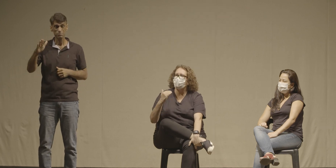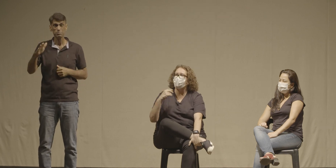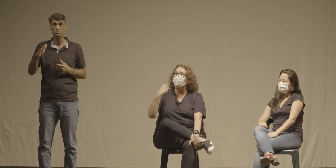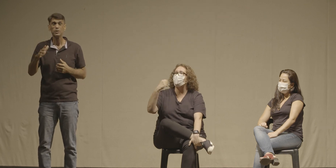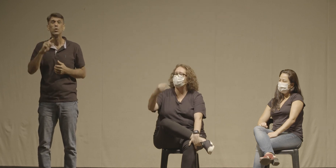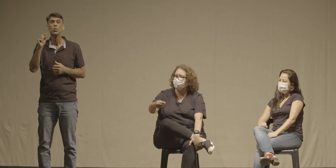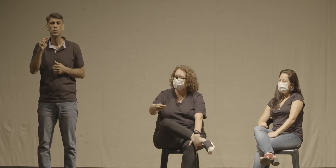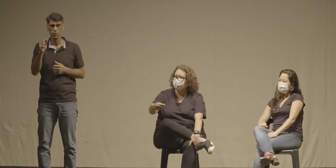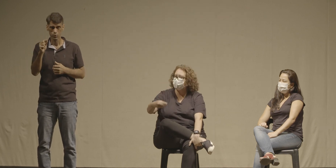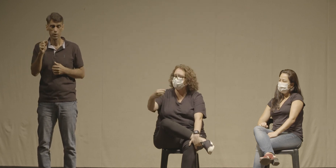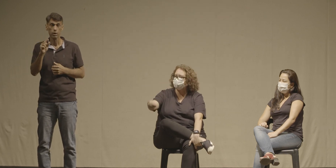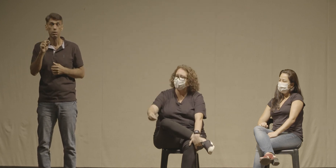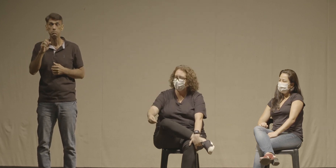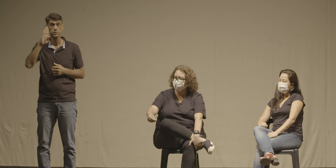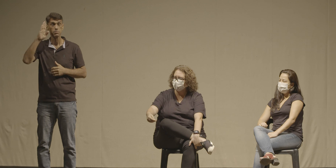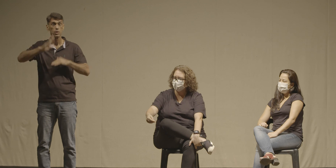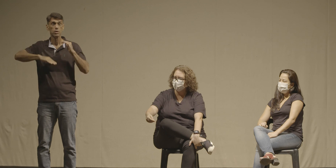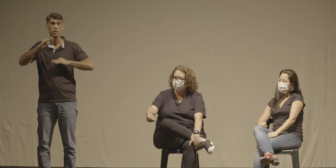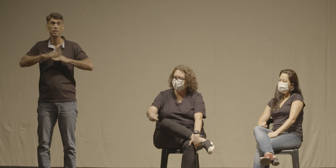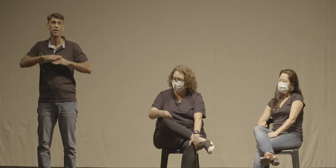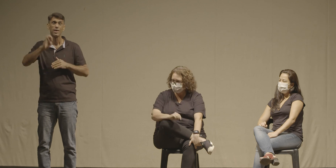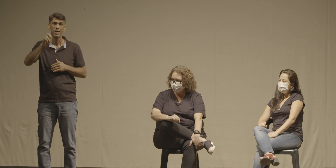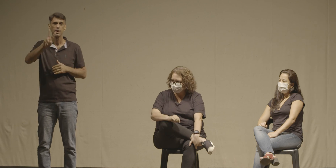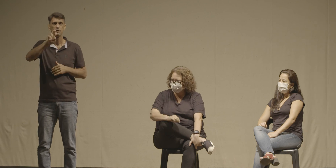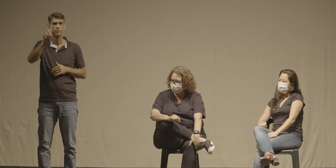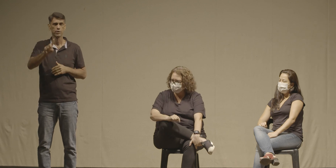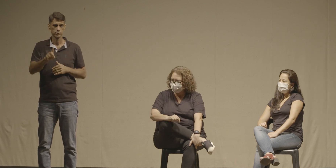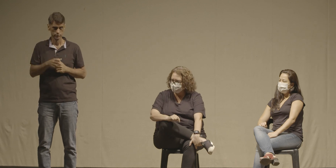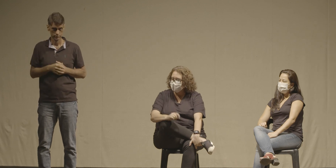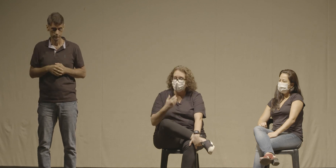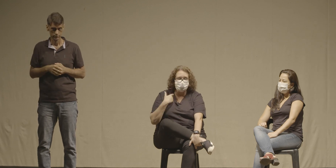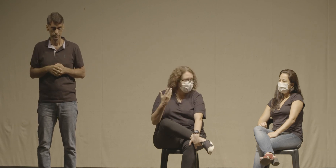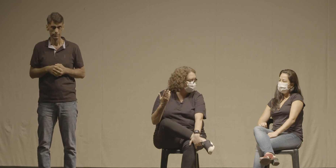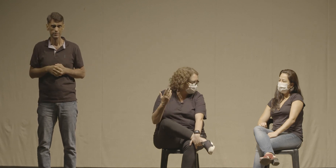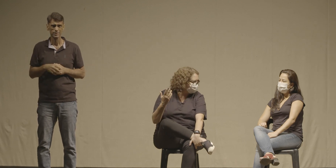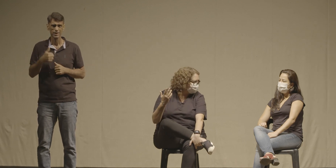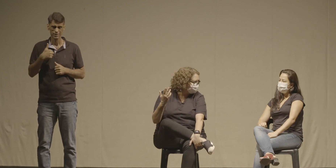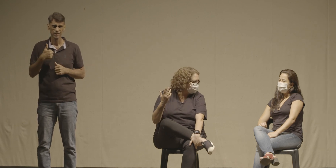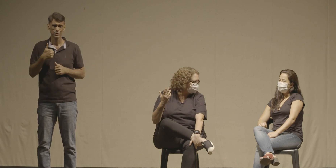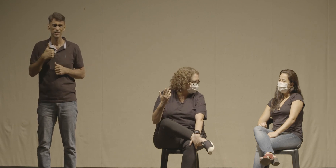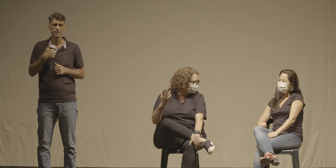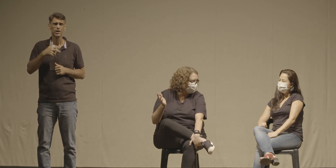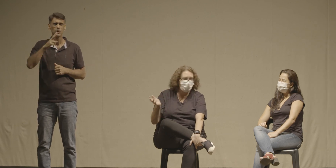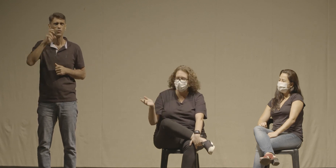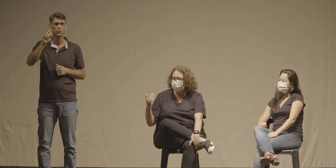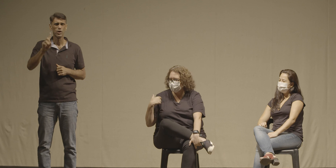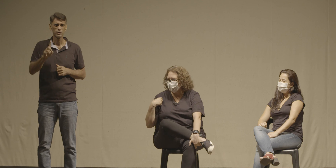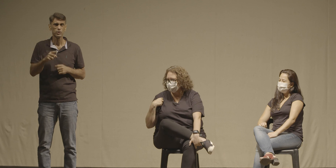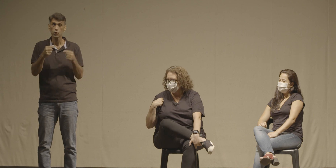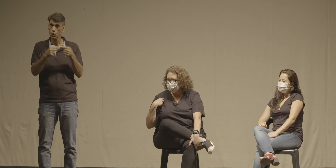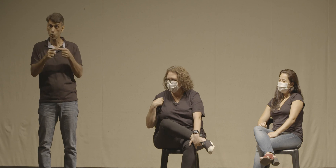instrumento e arma desse profissional é a voz. E eu também tenho essa voz que nem